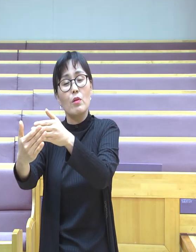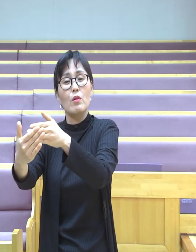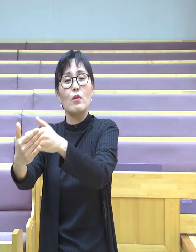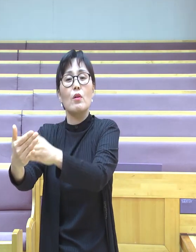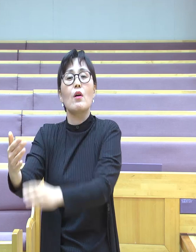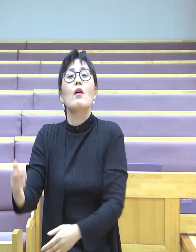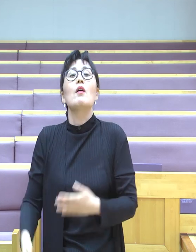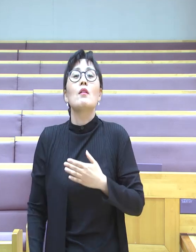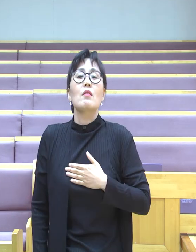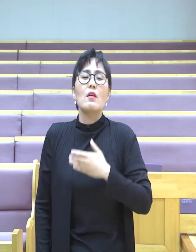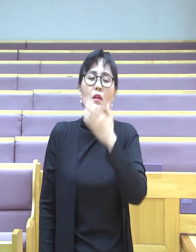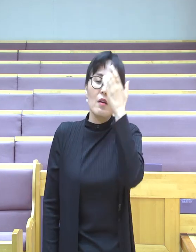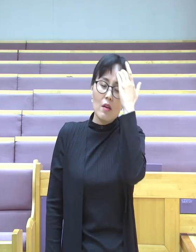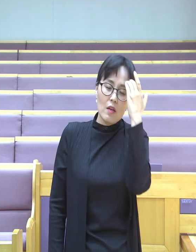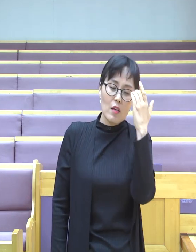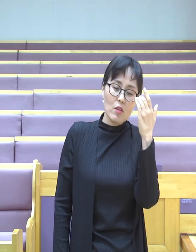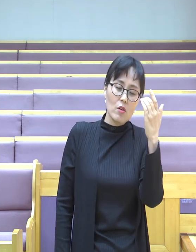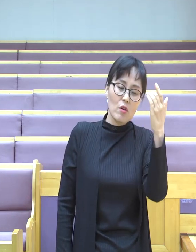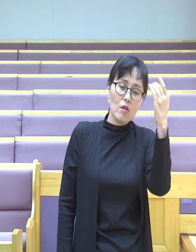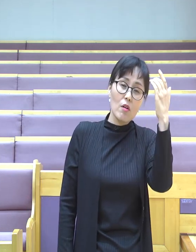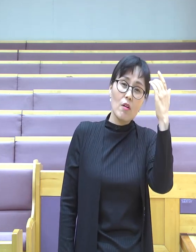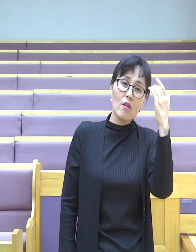영원토록 내